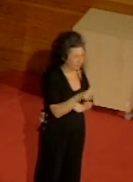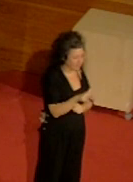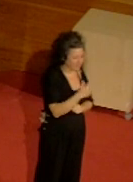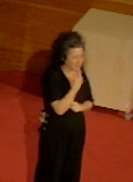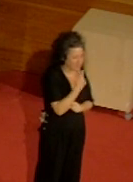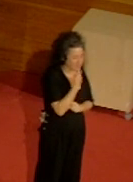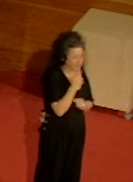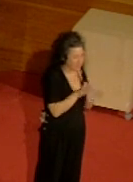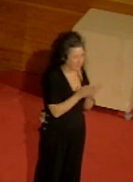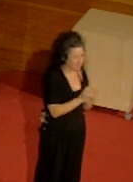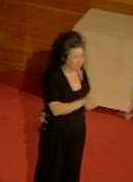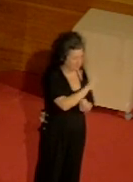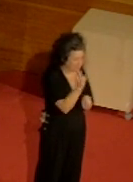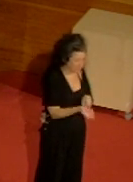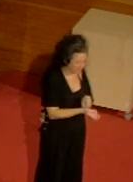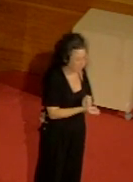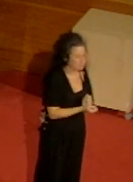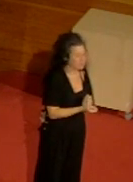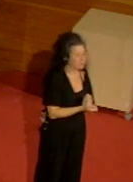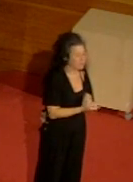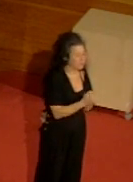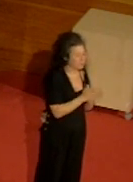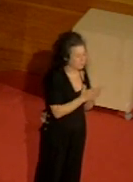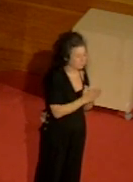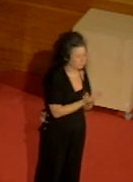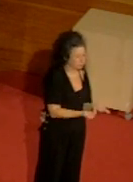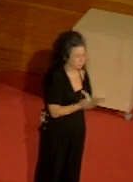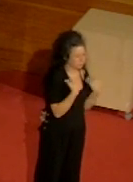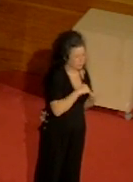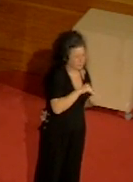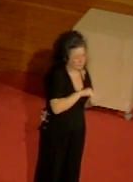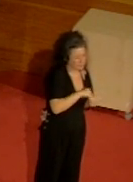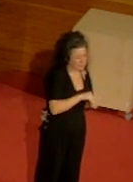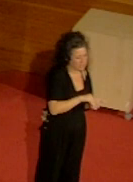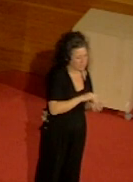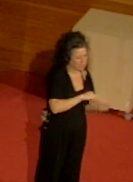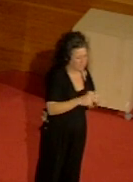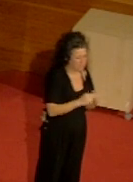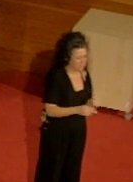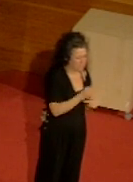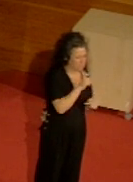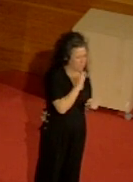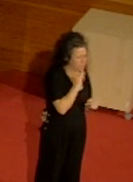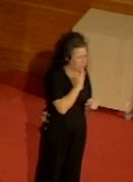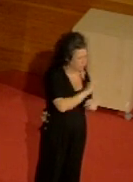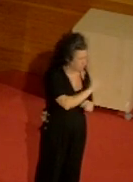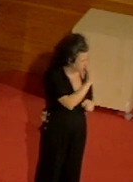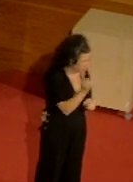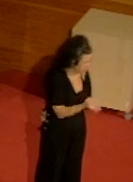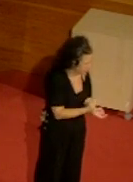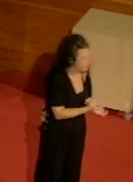de la editorial Círculo de Tiza, traducido al inglés, catalán, italiano y polaco. Fue el libro recomendado para el Festival Gabo del